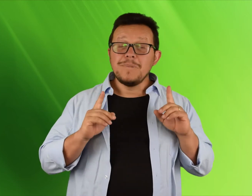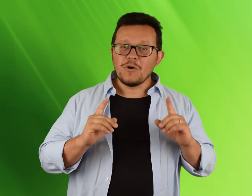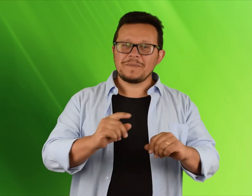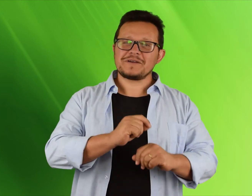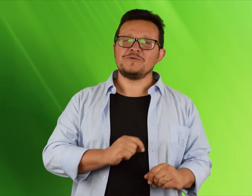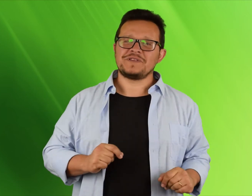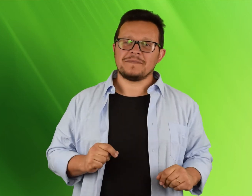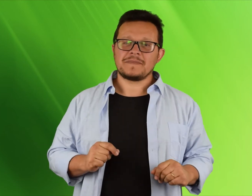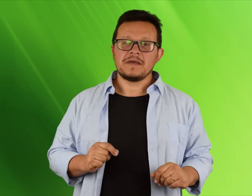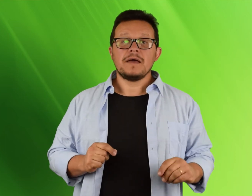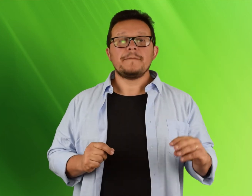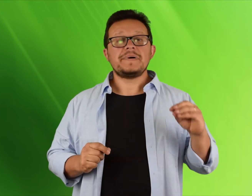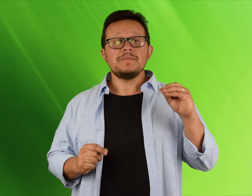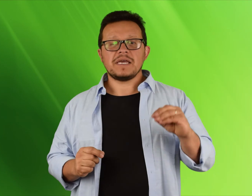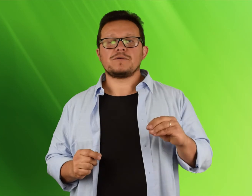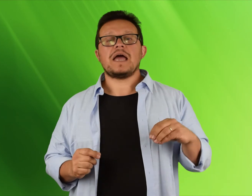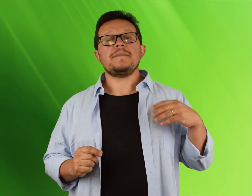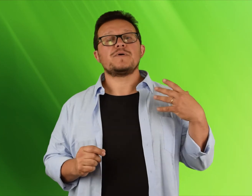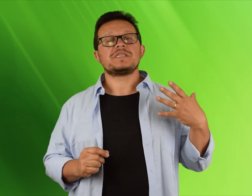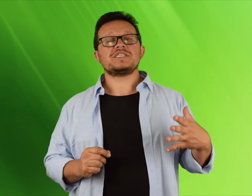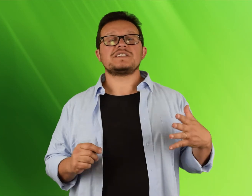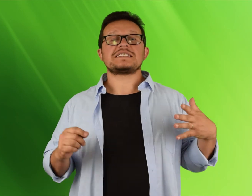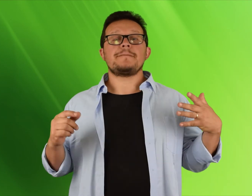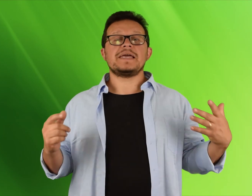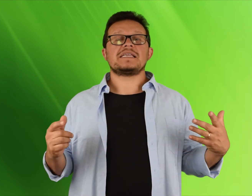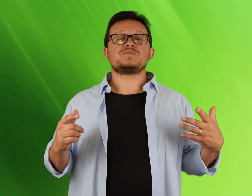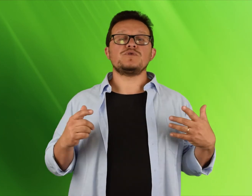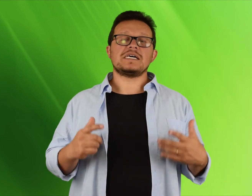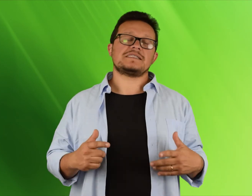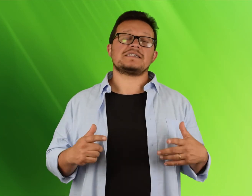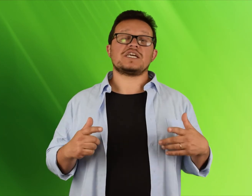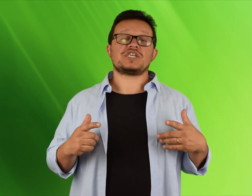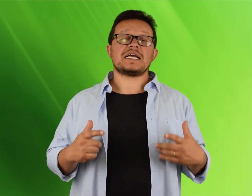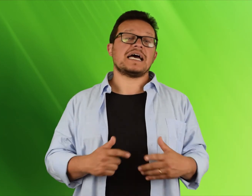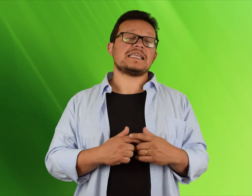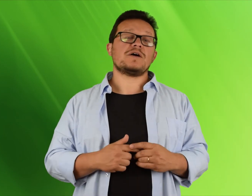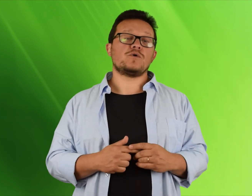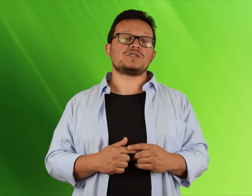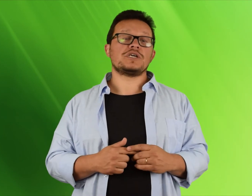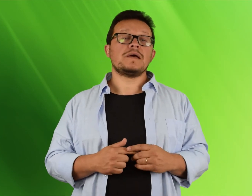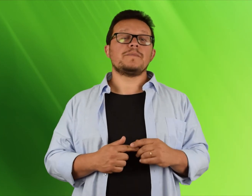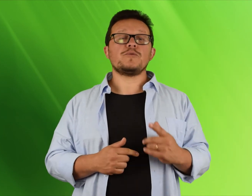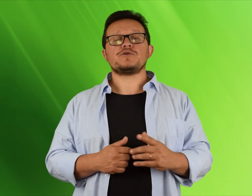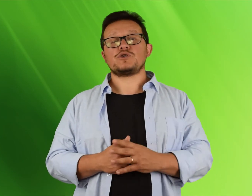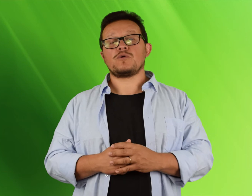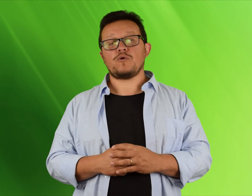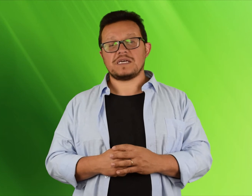Boa pergunta! Primeiro, é importante saber as mudanças que a chegada da corte proporcionou ao